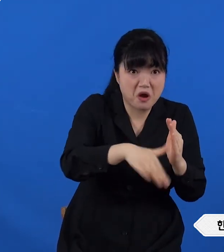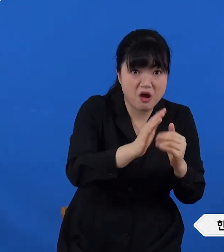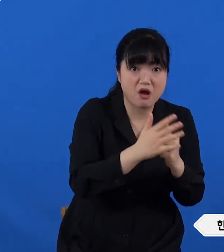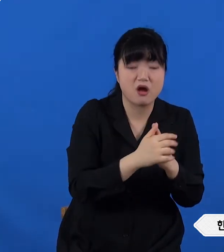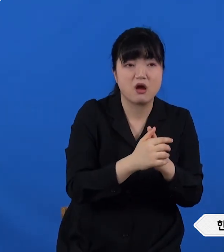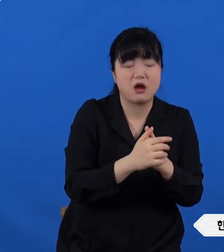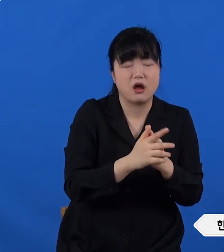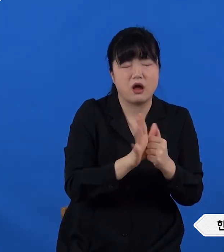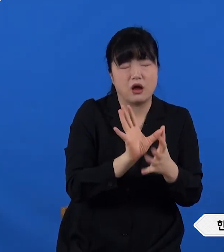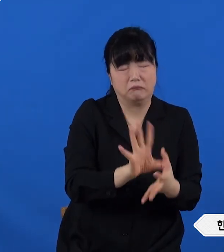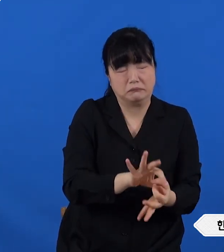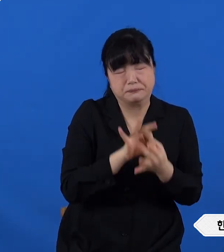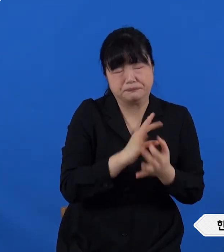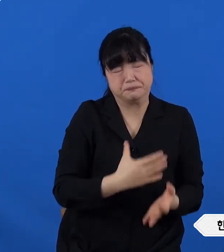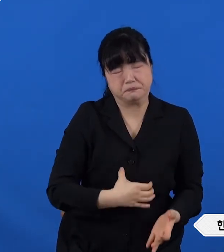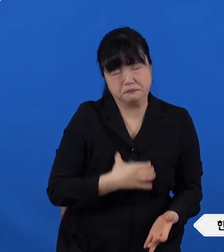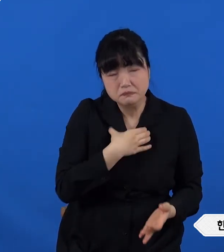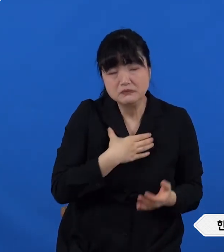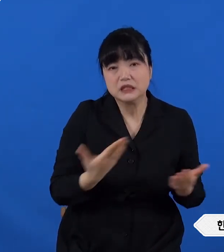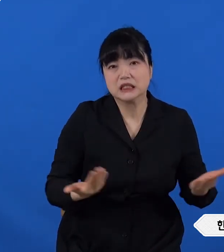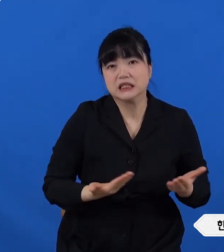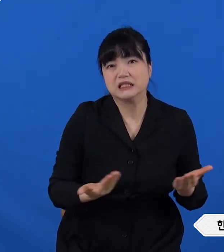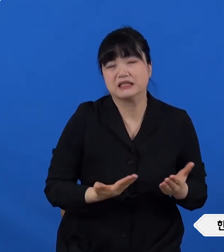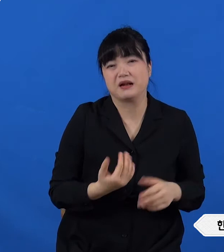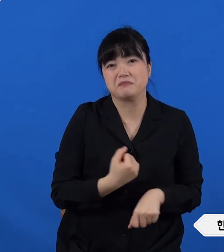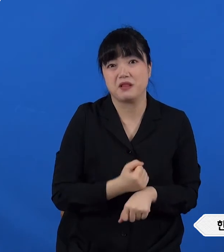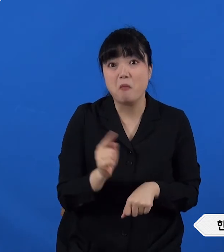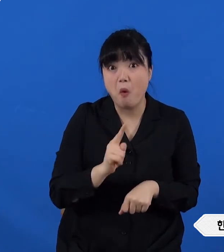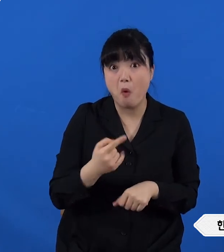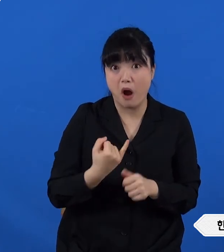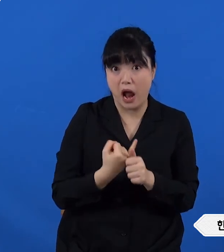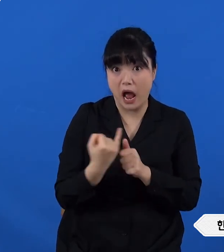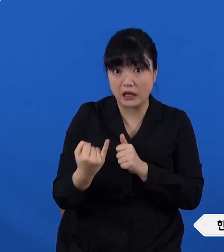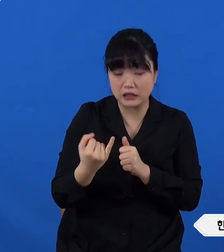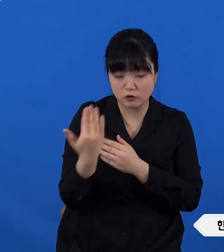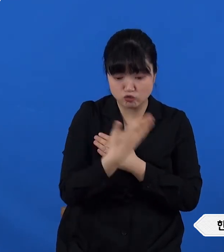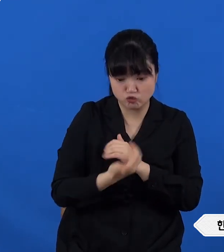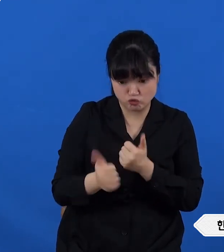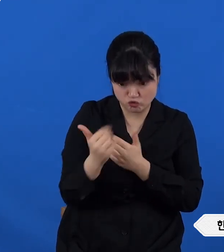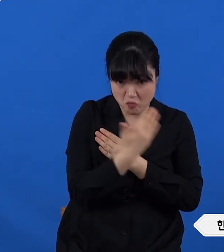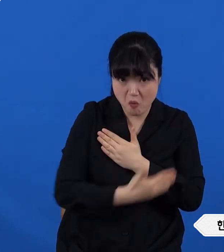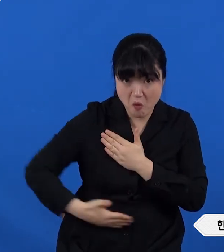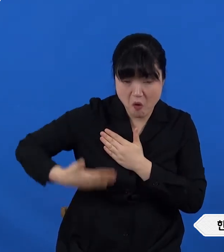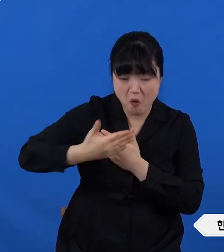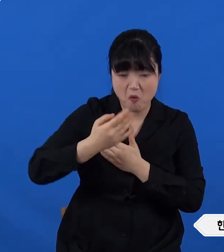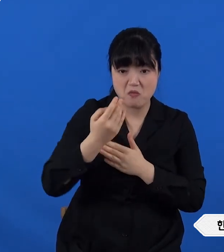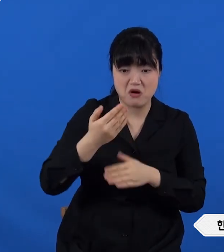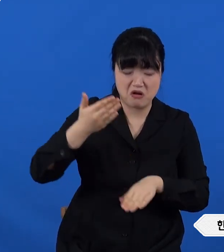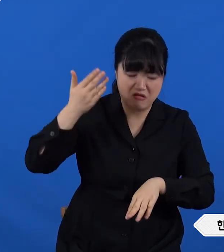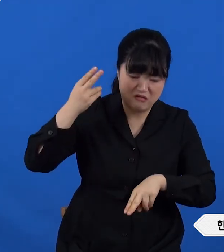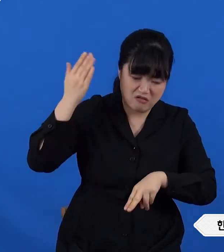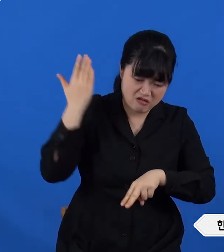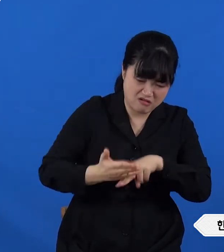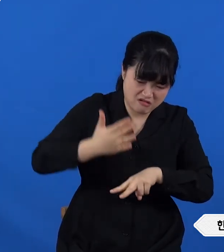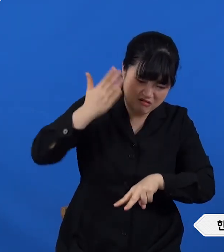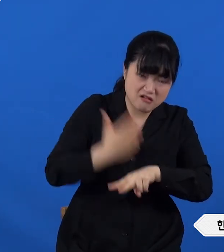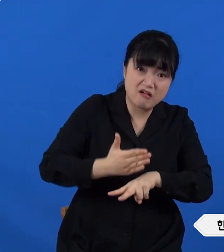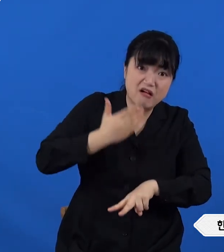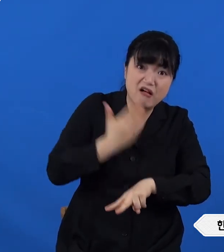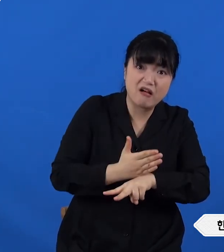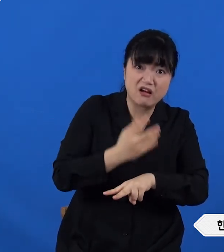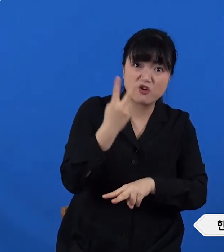더 엽기적인 일을 저지릅니다. 아내 시체를 12토막을 내어서 그래가지고 그걸